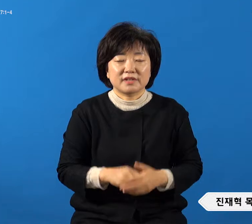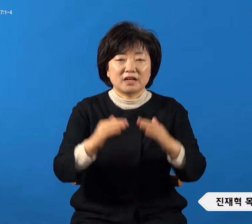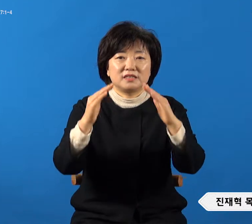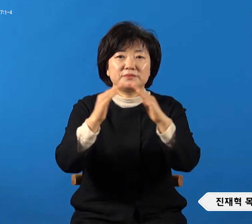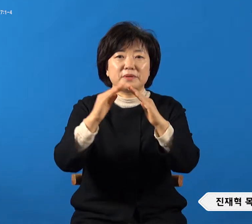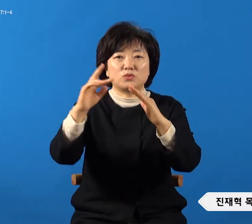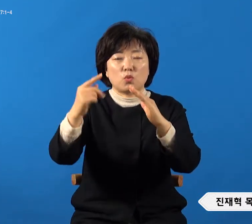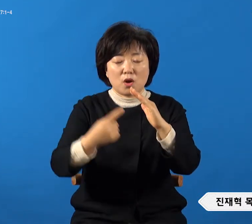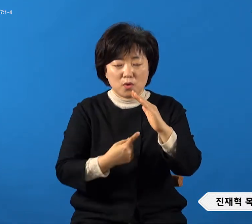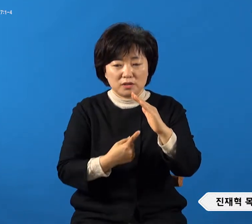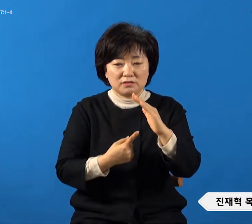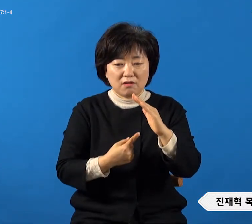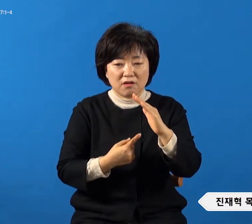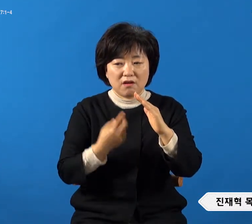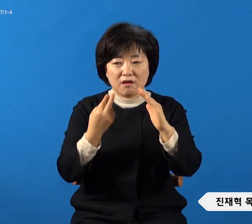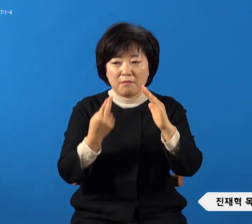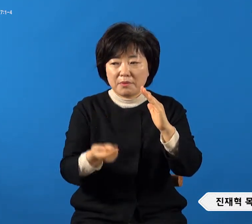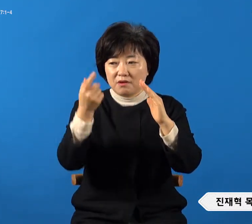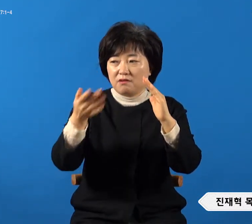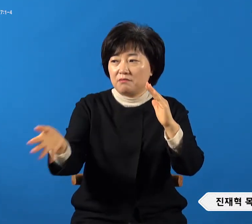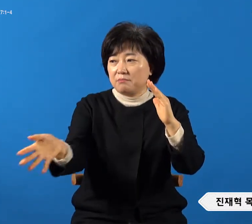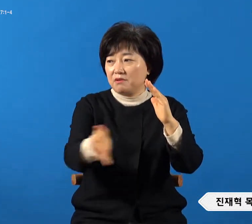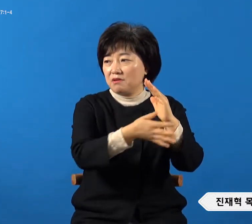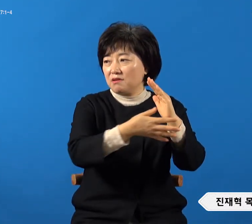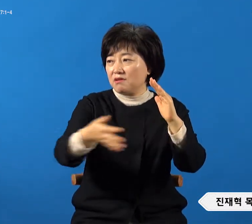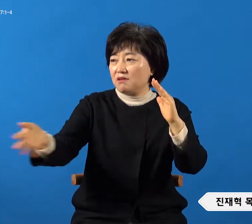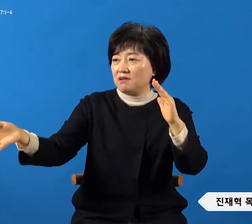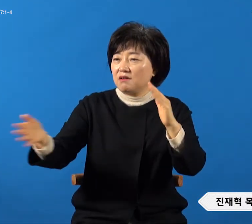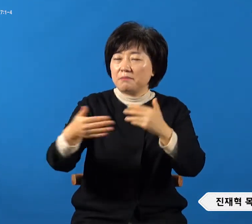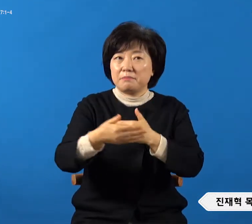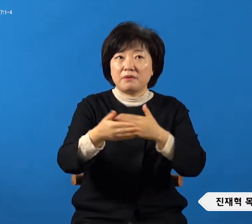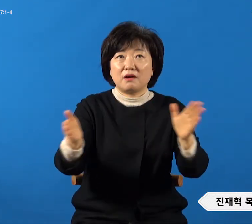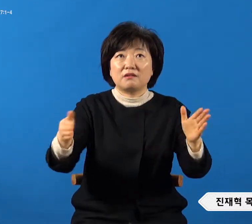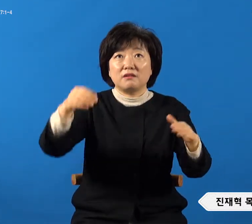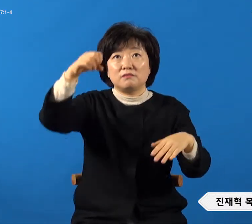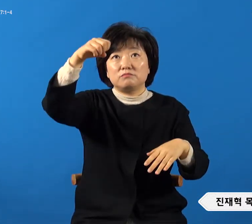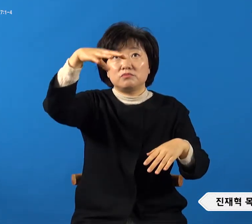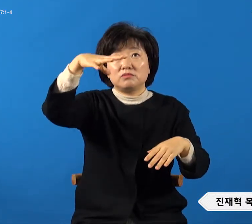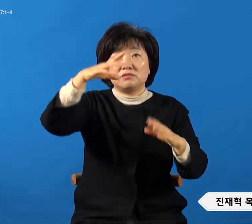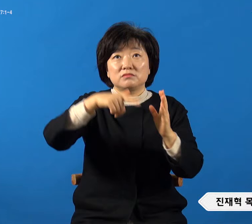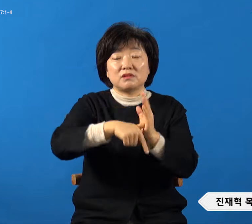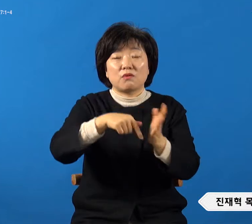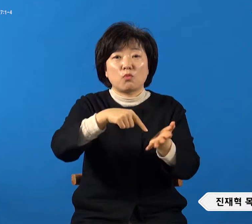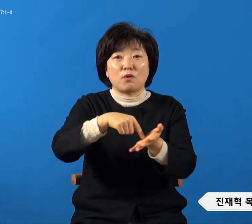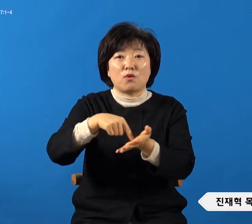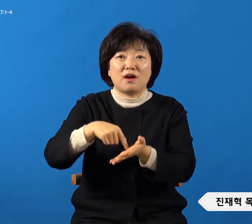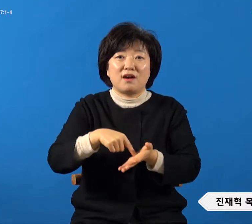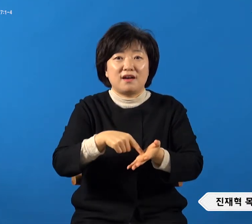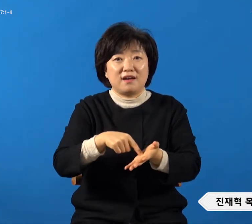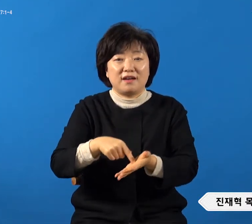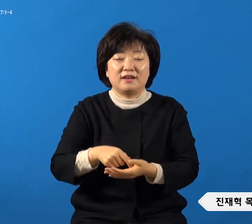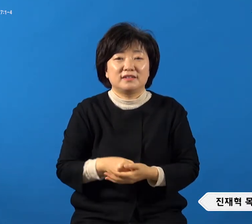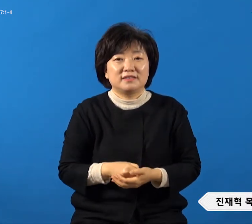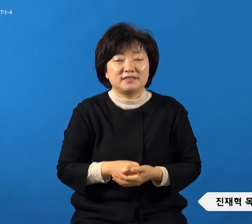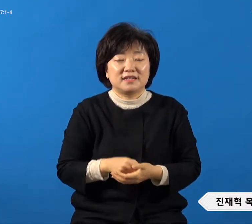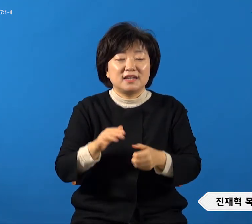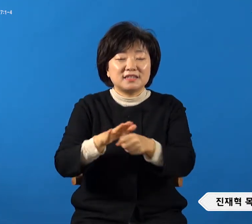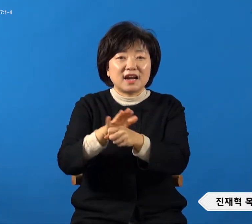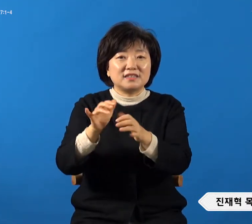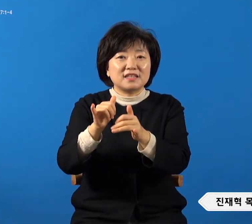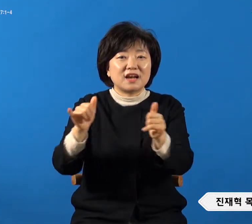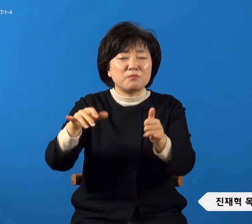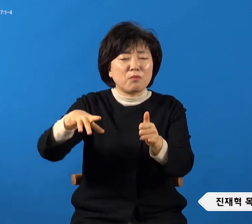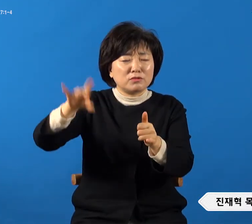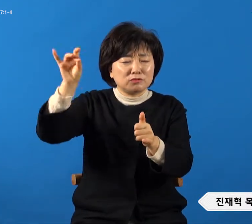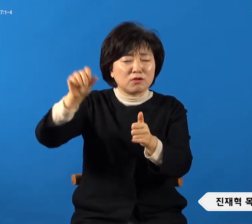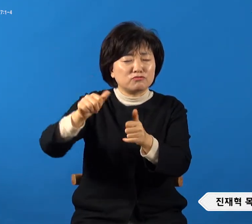집에 돌아와서 텅 빈 방에 불을 켜는 순간 엄습해오는 외로움이 있습니다. 사랑하는 자들을